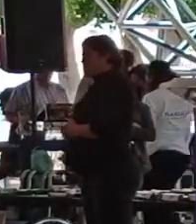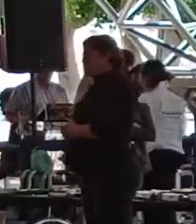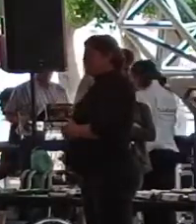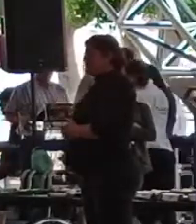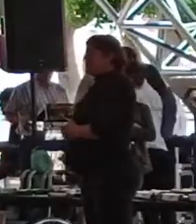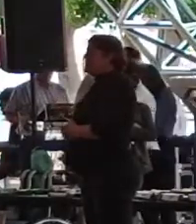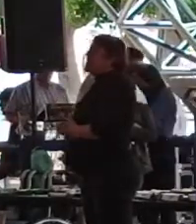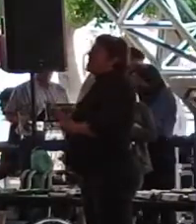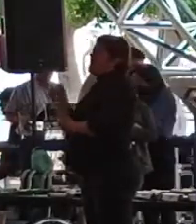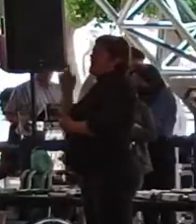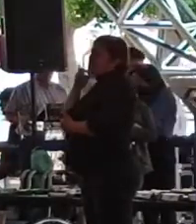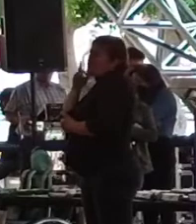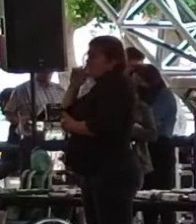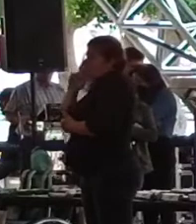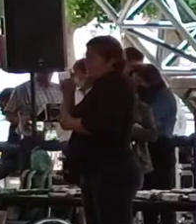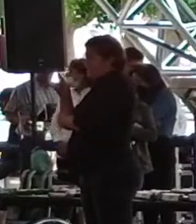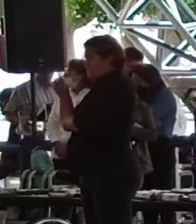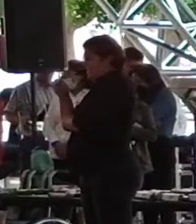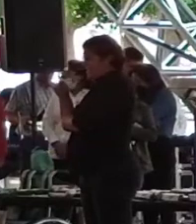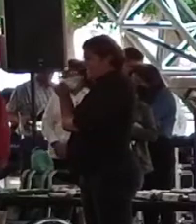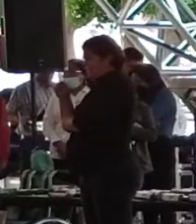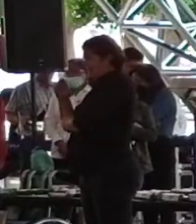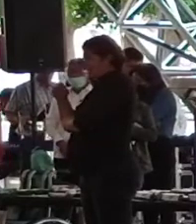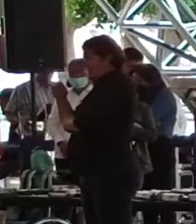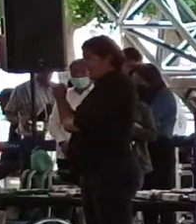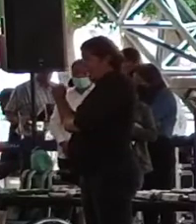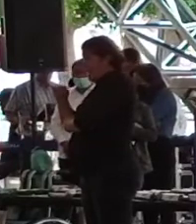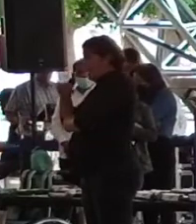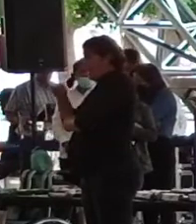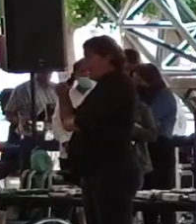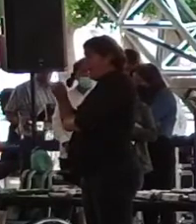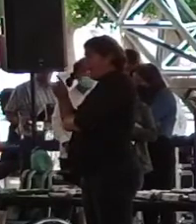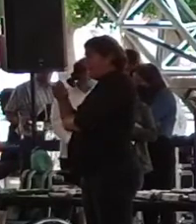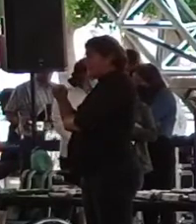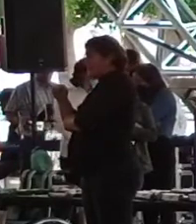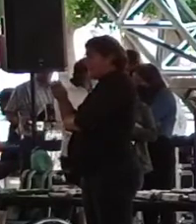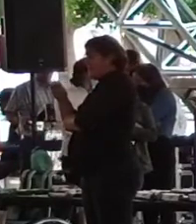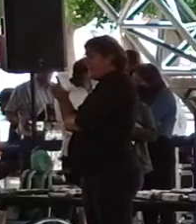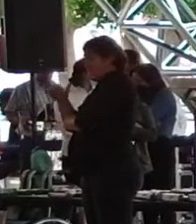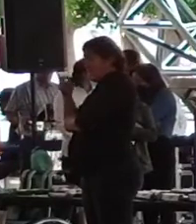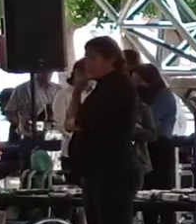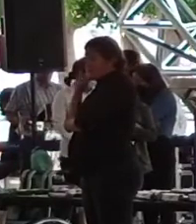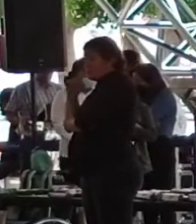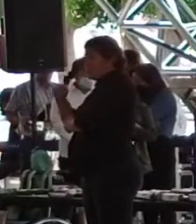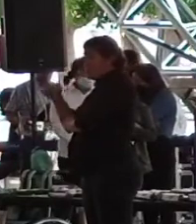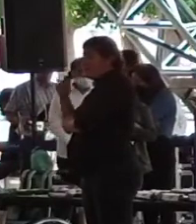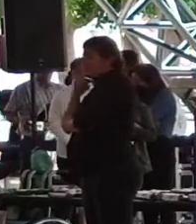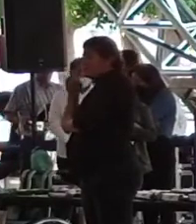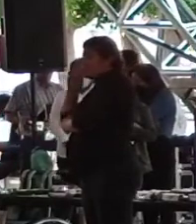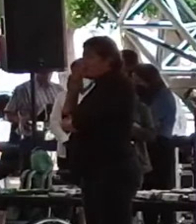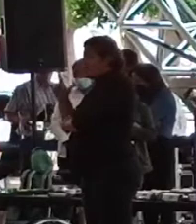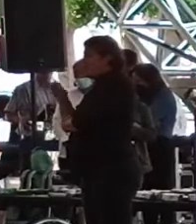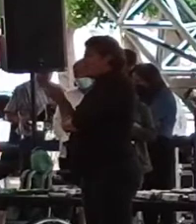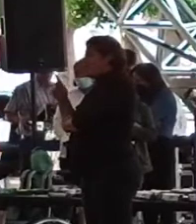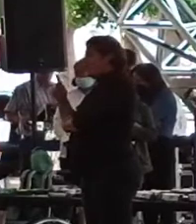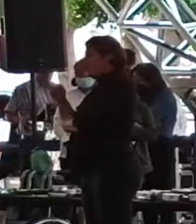la diputada Leticia, del diputado Jaciel, de la diputada Lupita Comanche, de todos